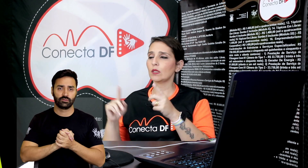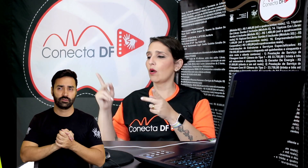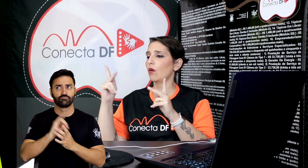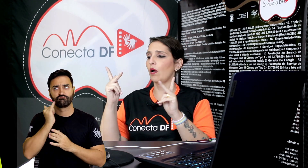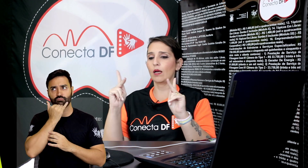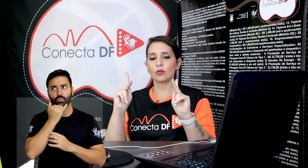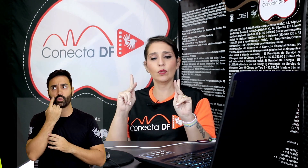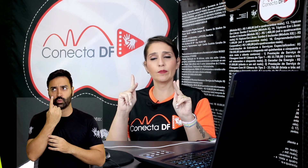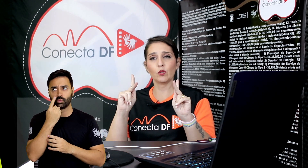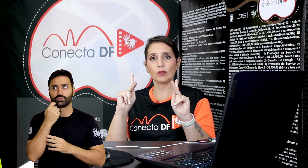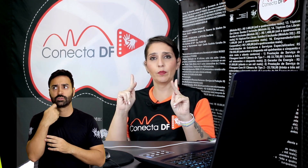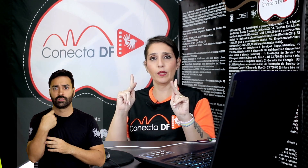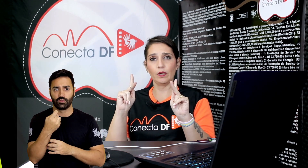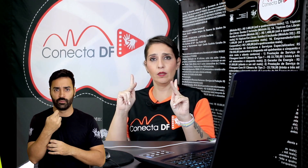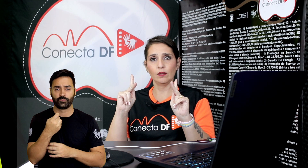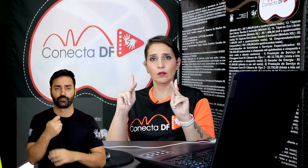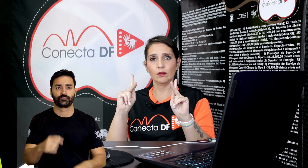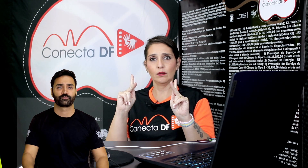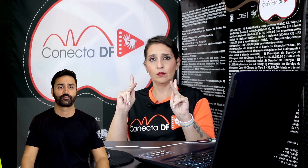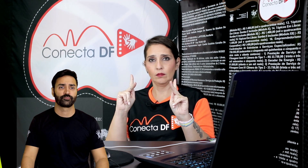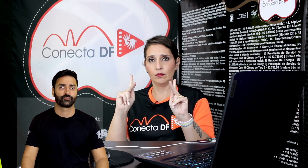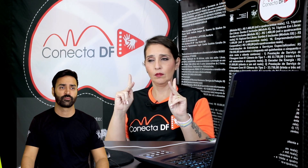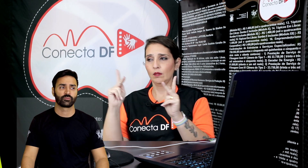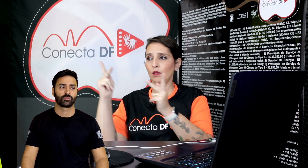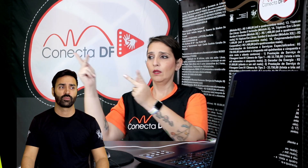tem um sinal. As duas mãos em P,